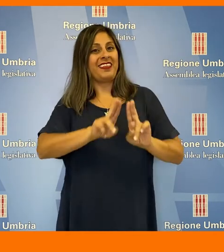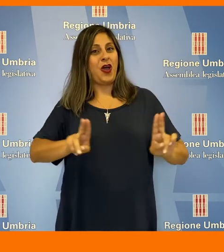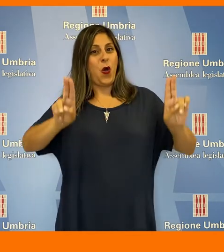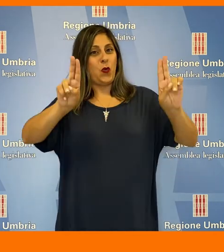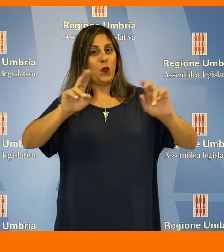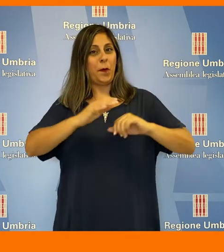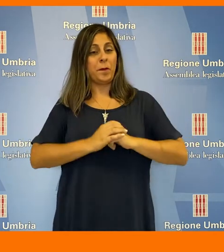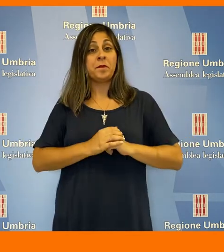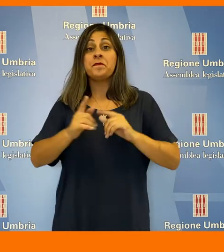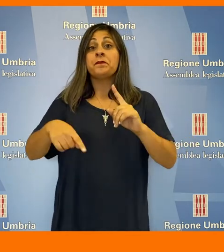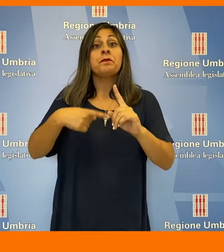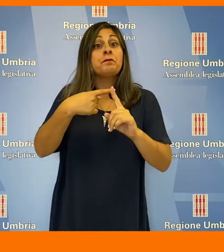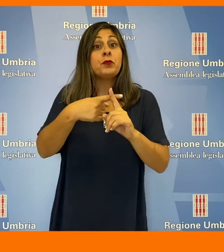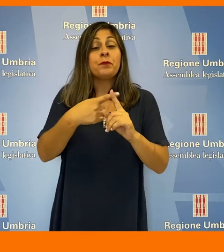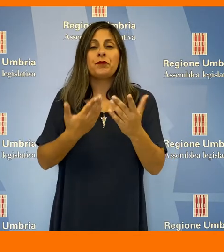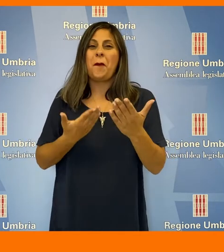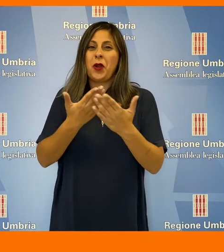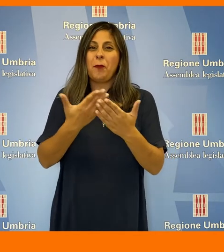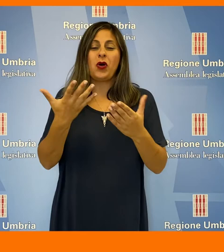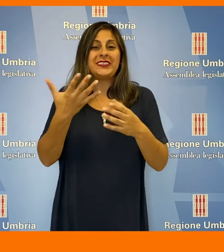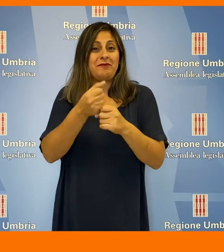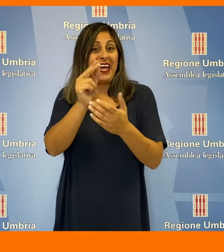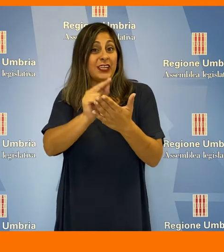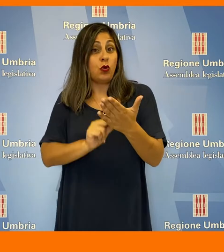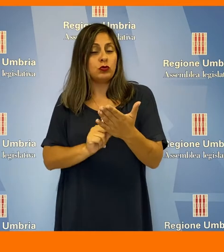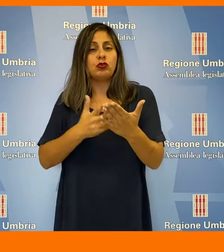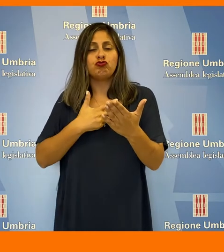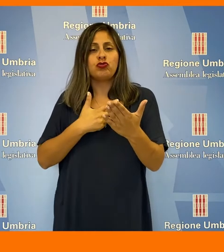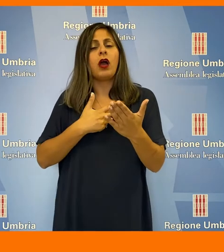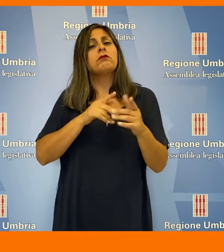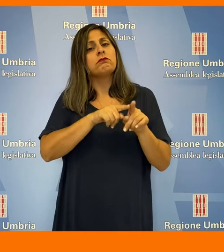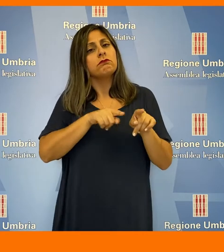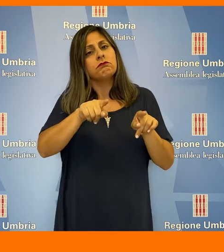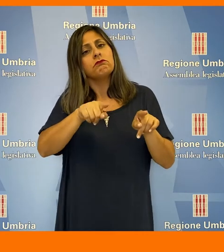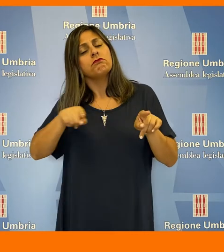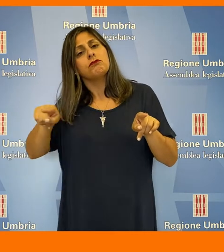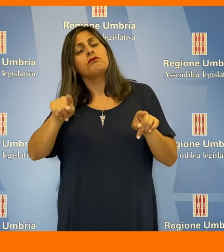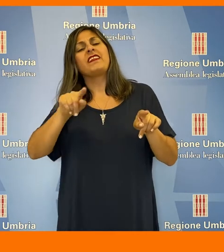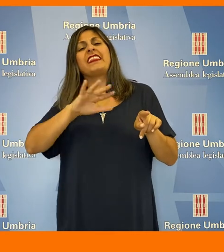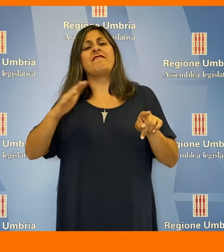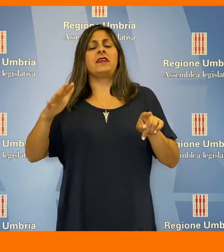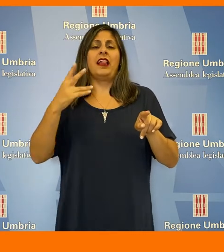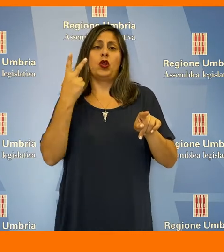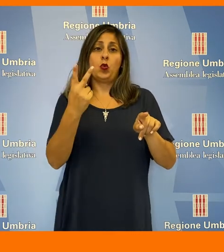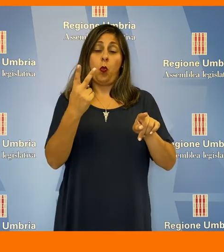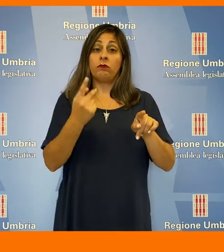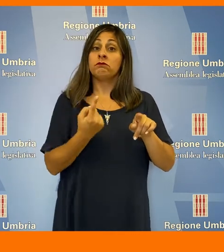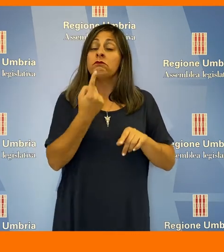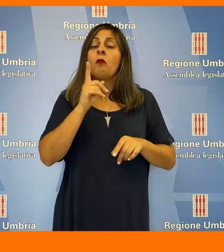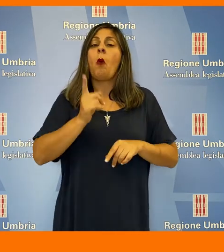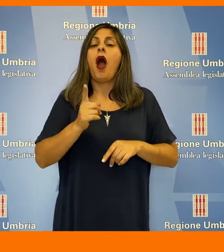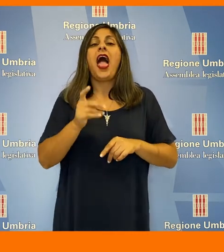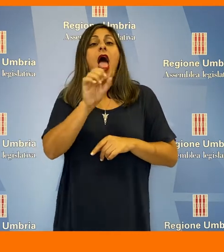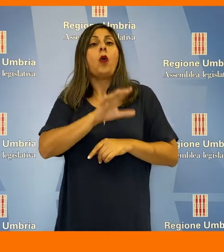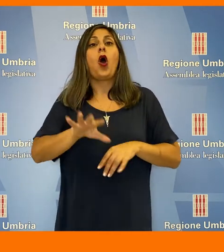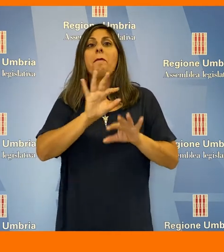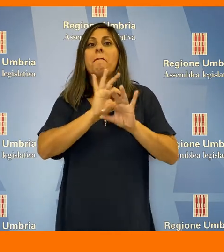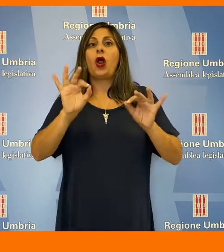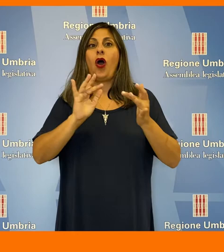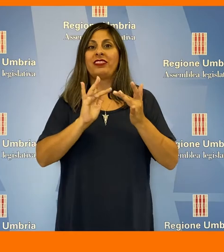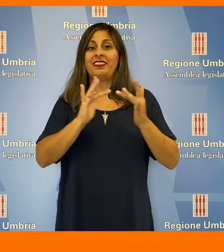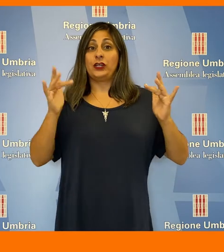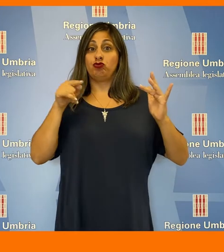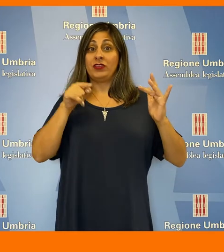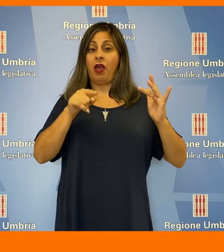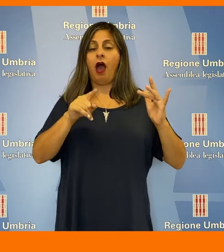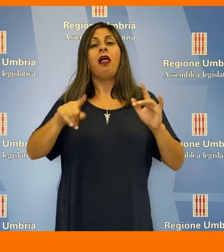Unite. Inoltre, la proposta di risoluzione individua altri due assi di interesse prioritario: un'Europa pronta per l'era digitale